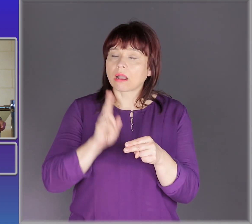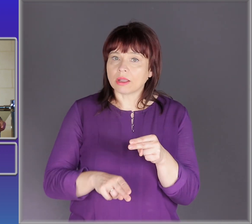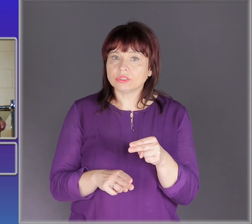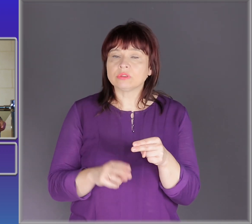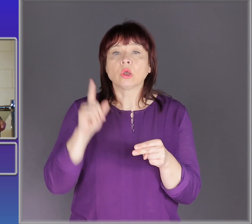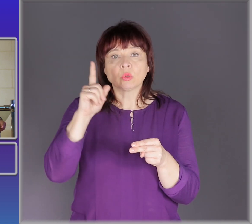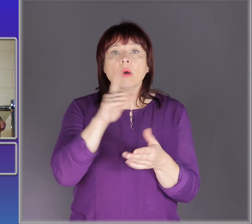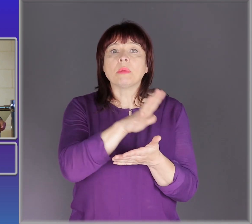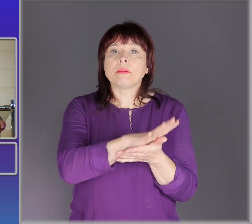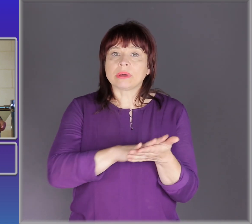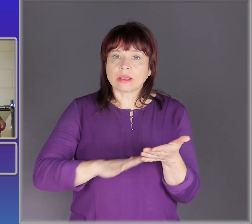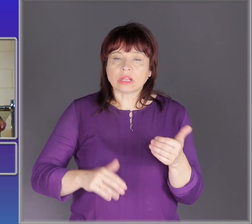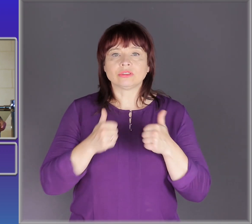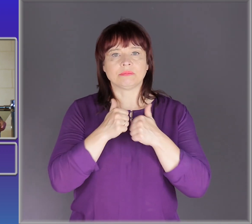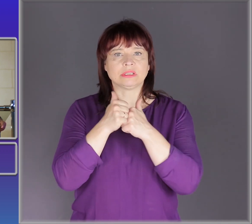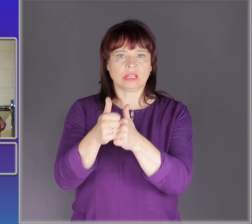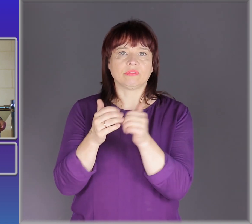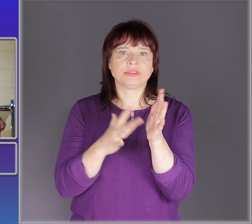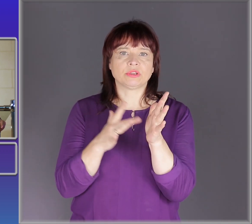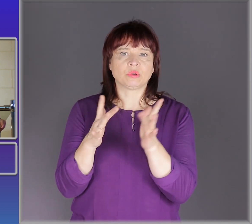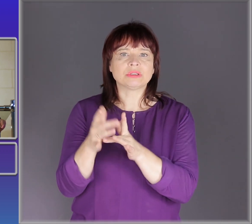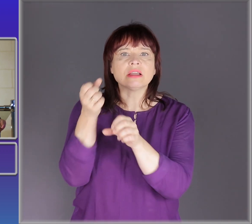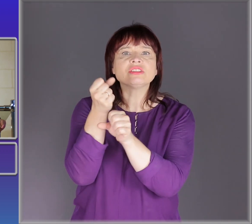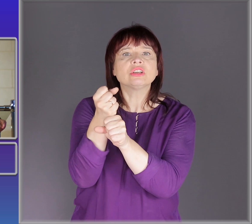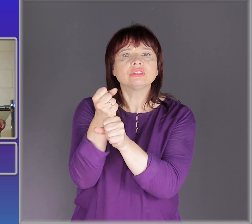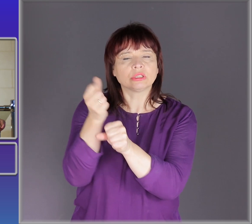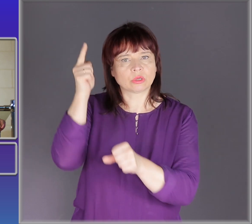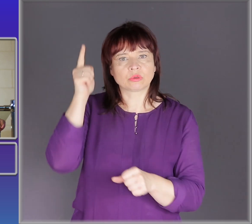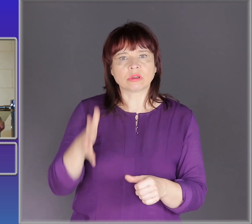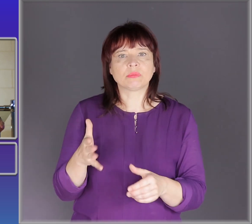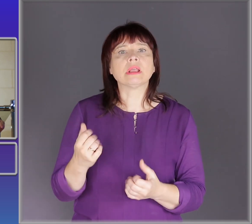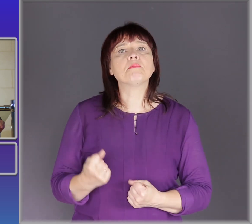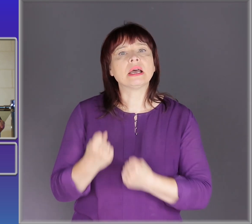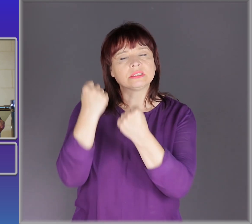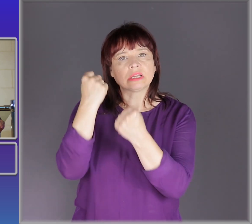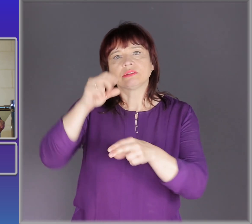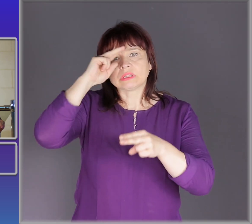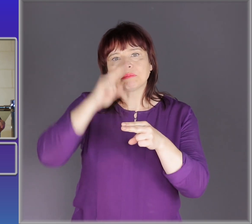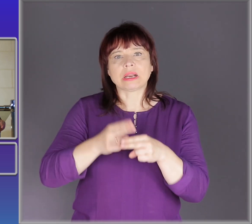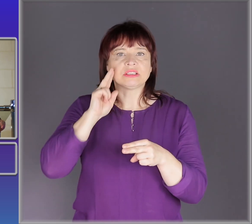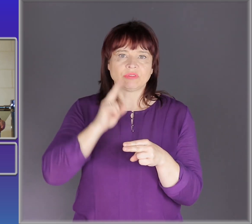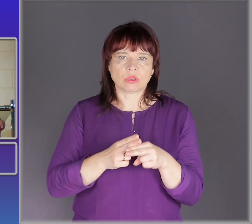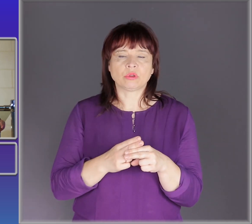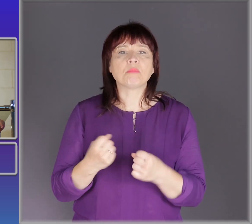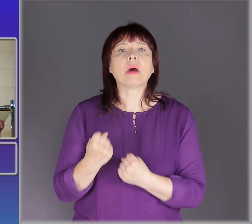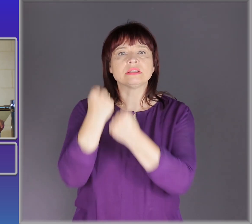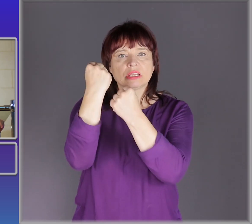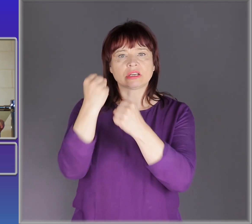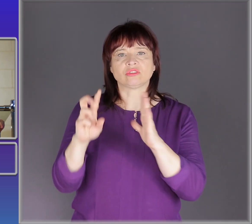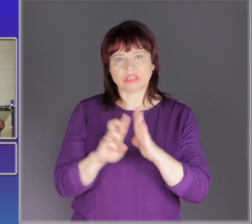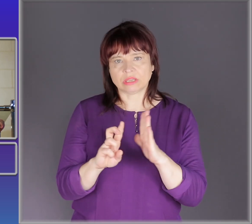но мы продолжаем идти за христом держитесь господа поддерживайте братьев и сестер